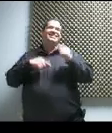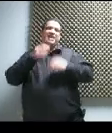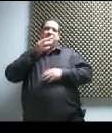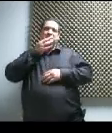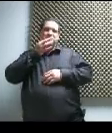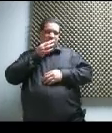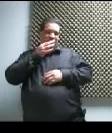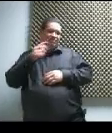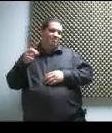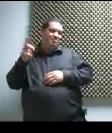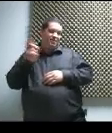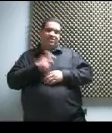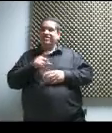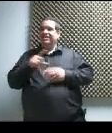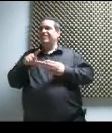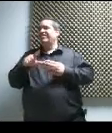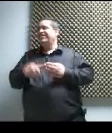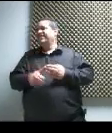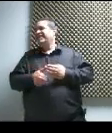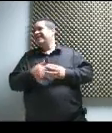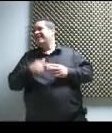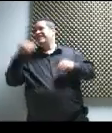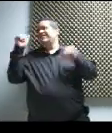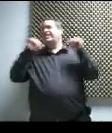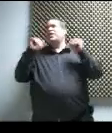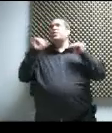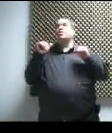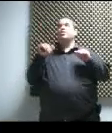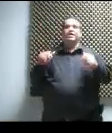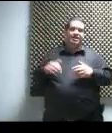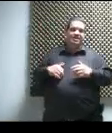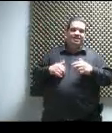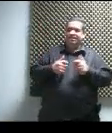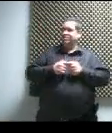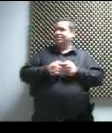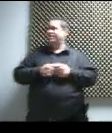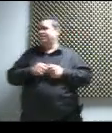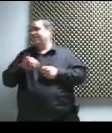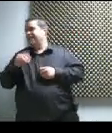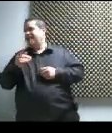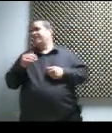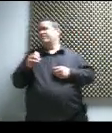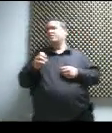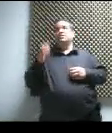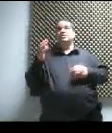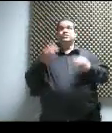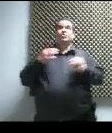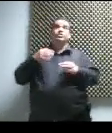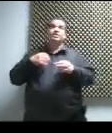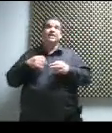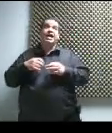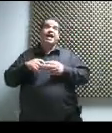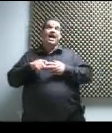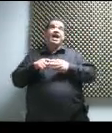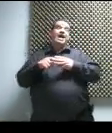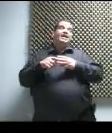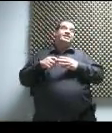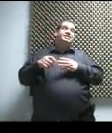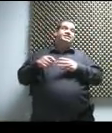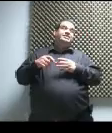Echa ahorita te va a preguntar, porque ella tiene una duda. Mándame un texto por el iPhone. Si uno está guiando, por ejemplo, si estás en la calle